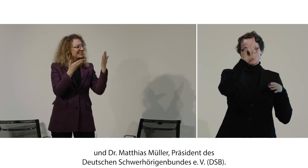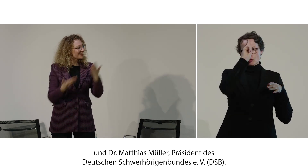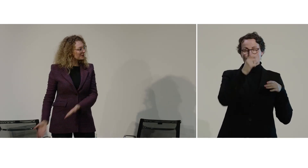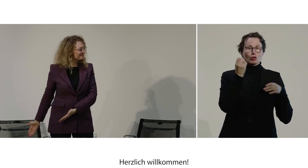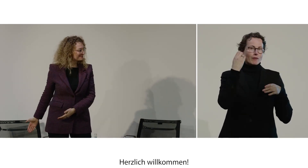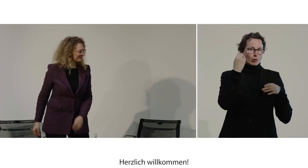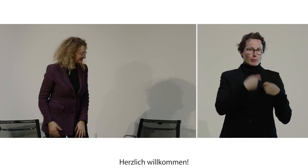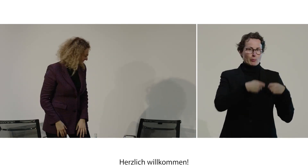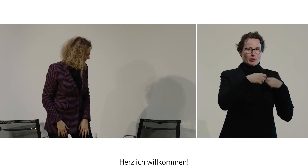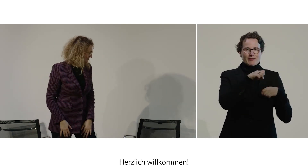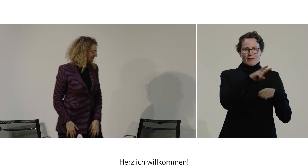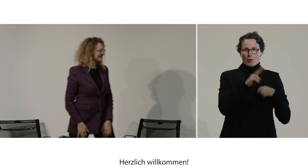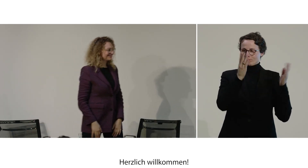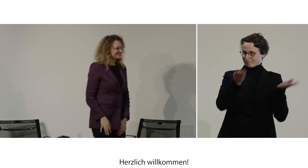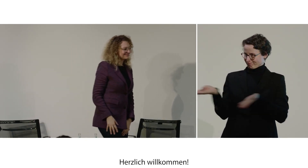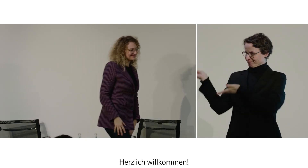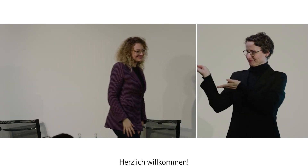Herzlich willkommen.